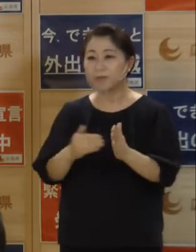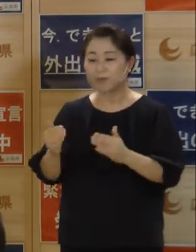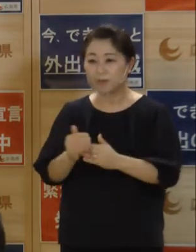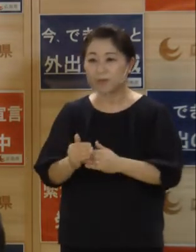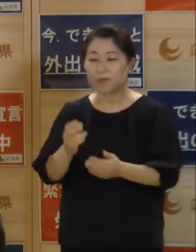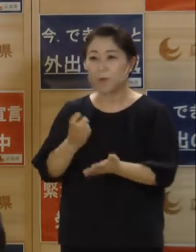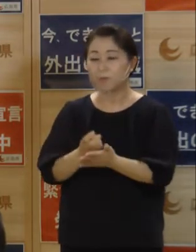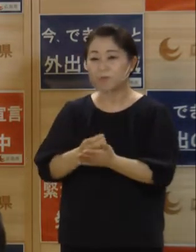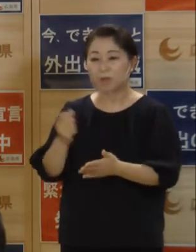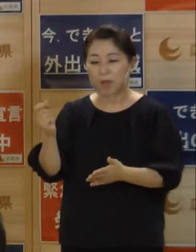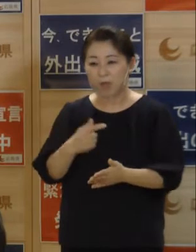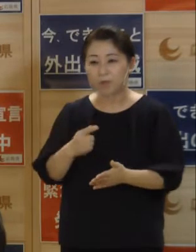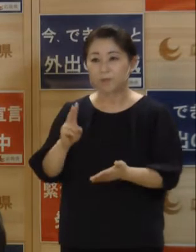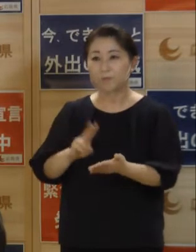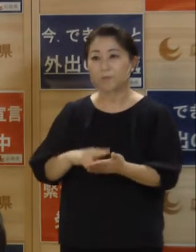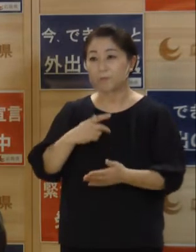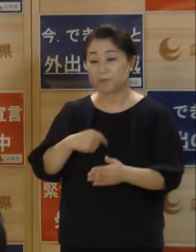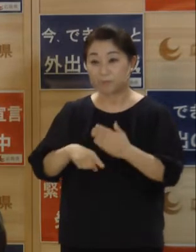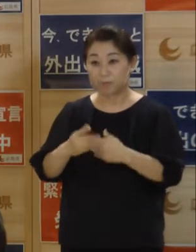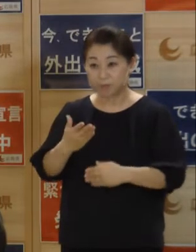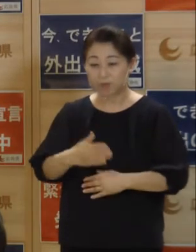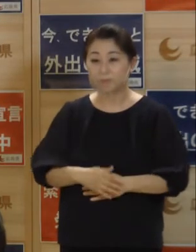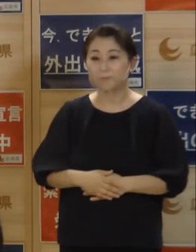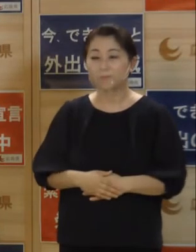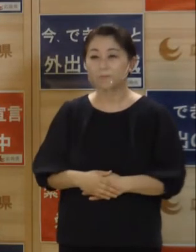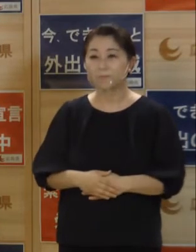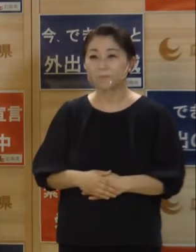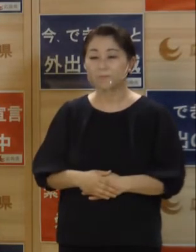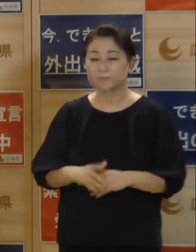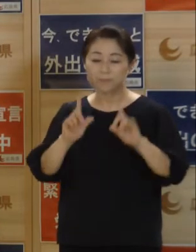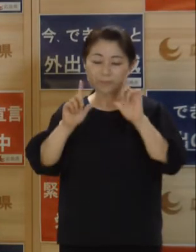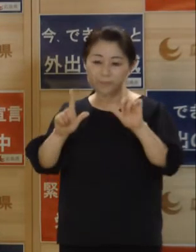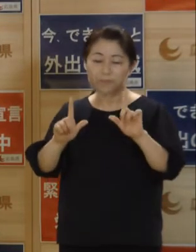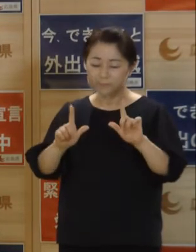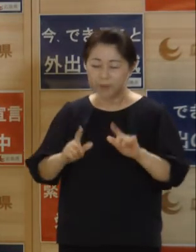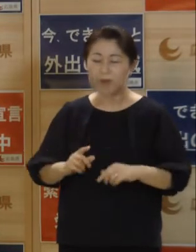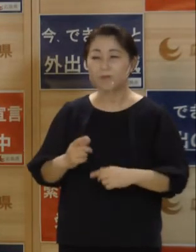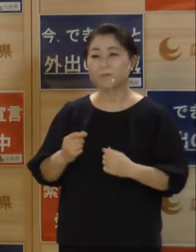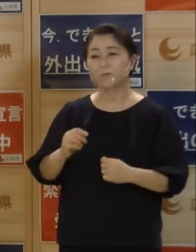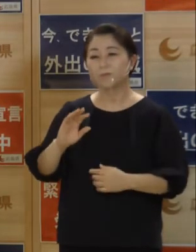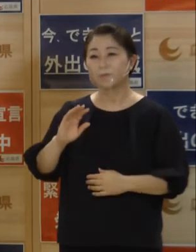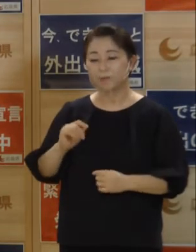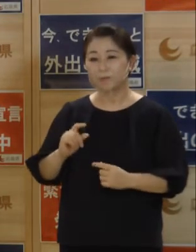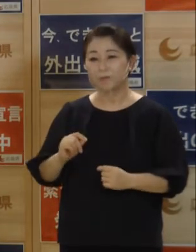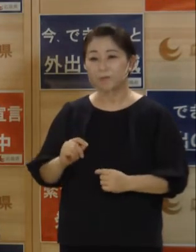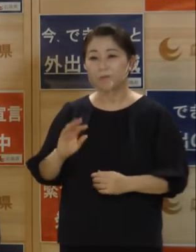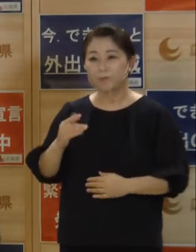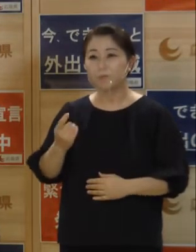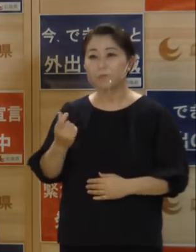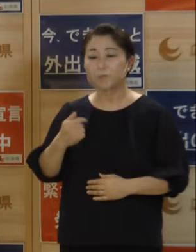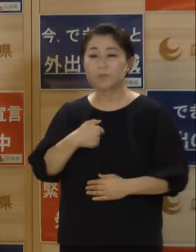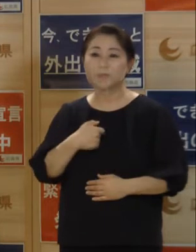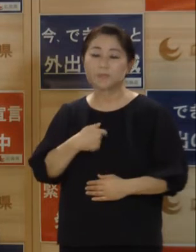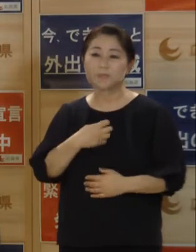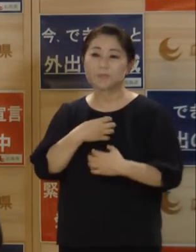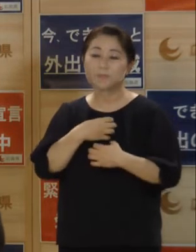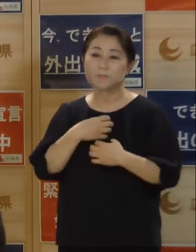でしょう。 そうですね。ただちょっとですね、私が危惧するのは、